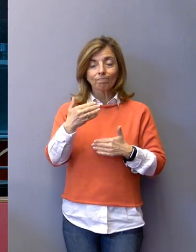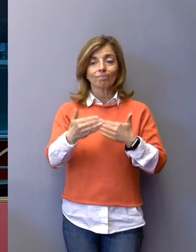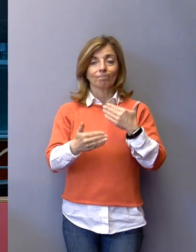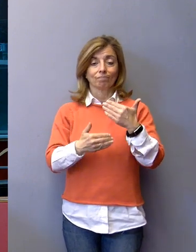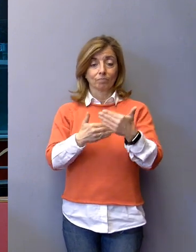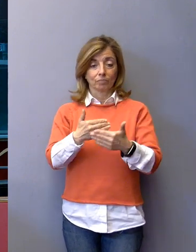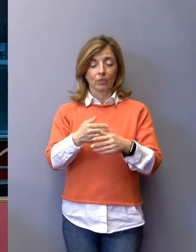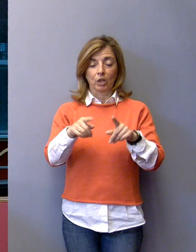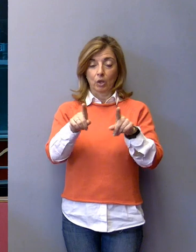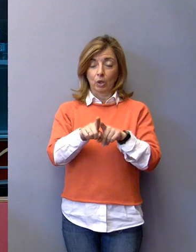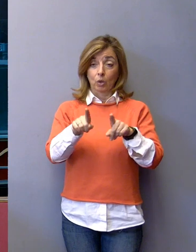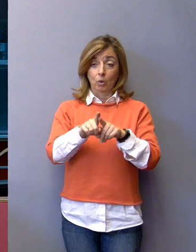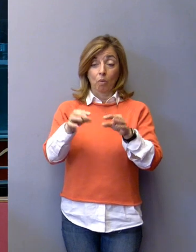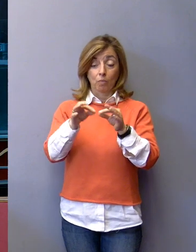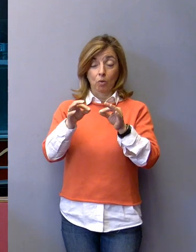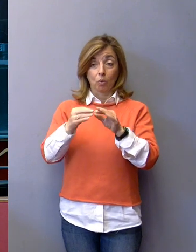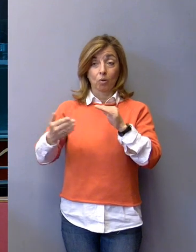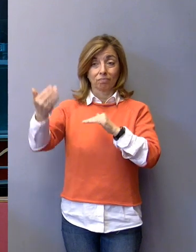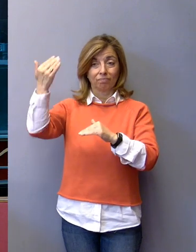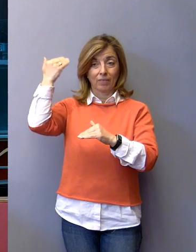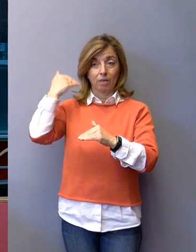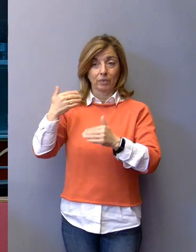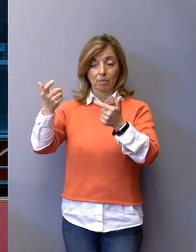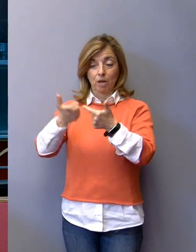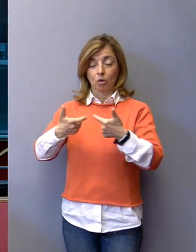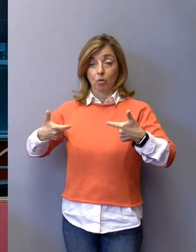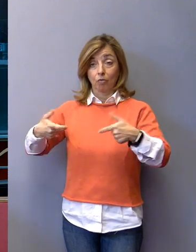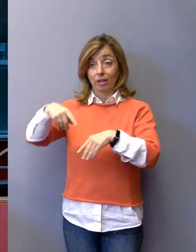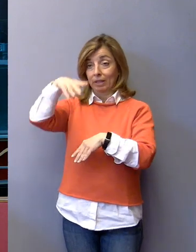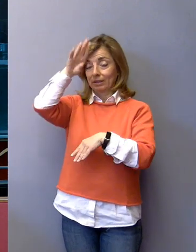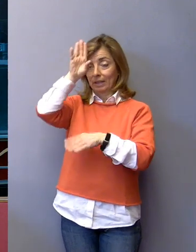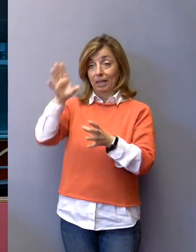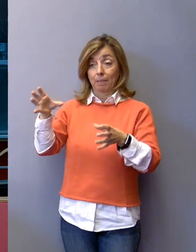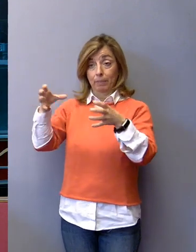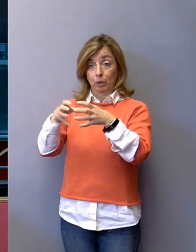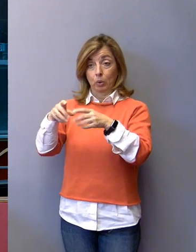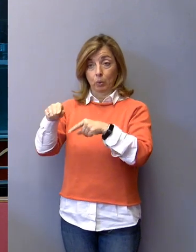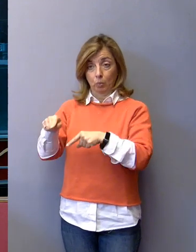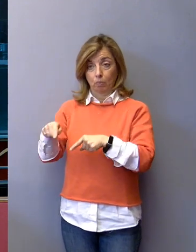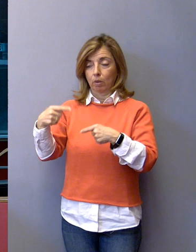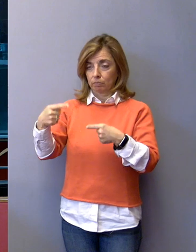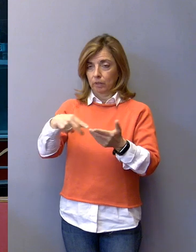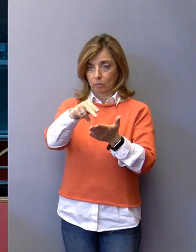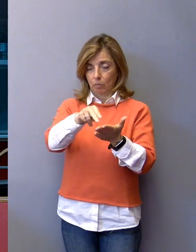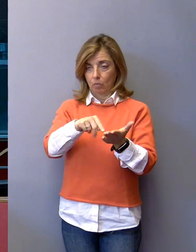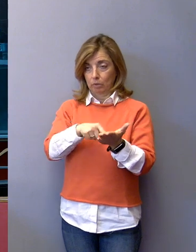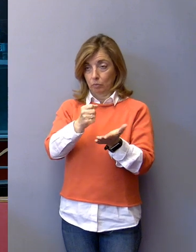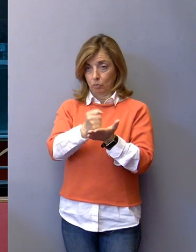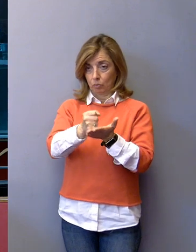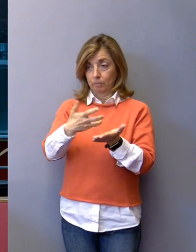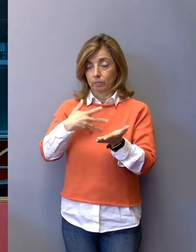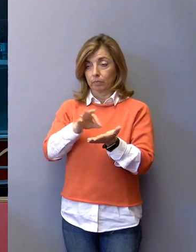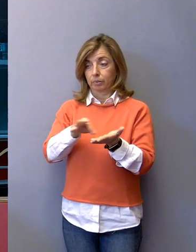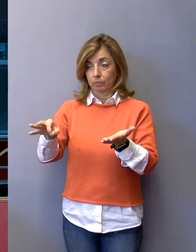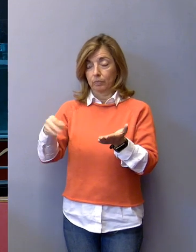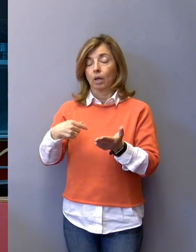concordato in conferenza capigruppo così almeno rimane rimane anche questo agli atti Allora sono state presentate